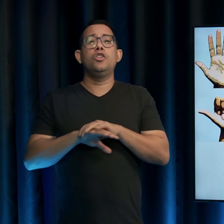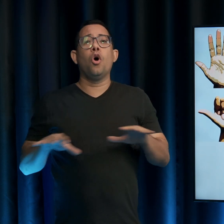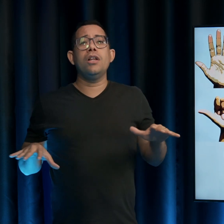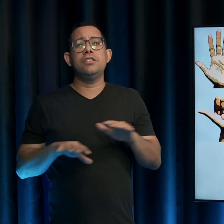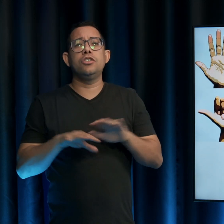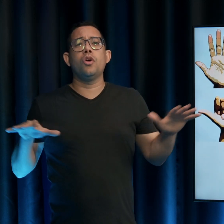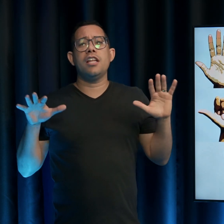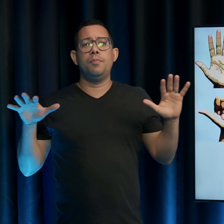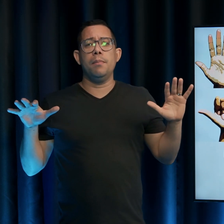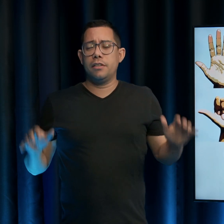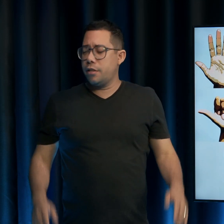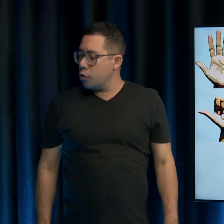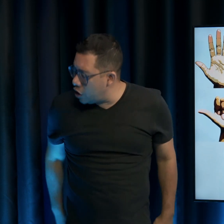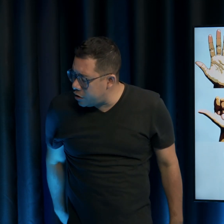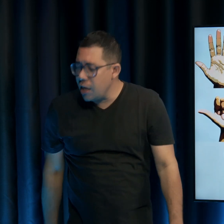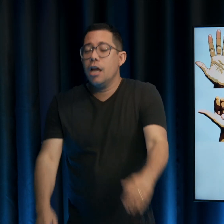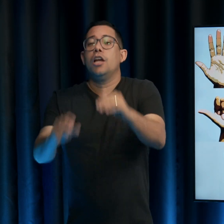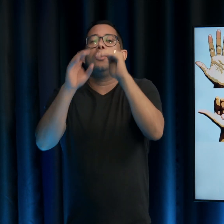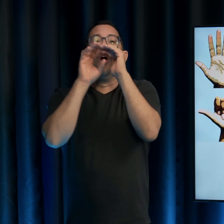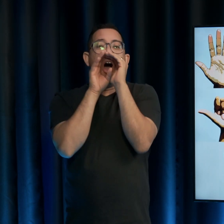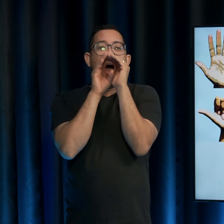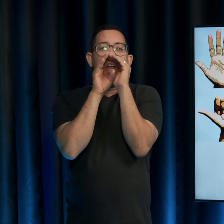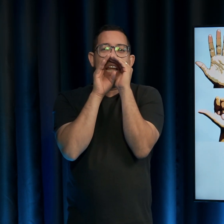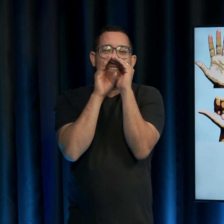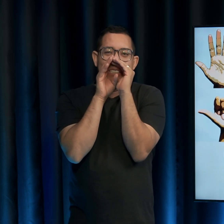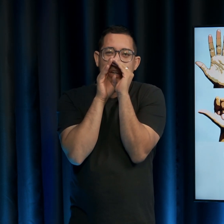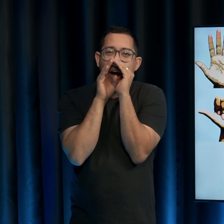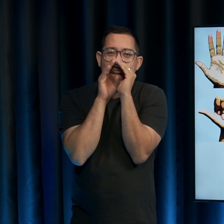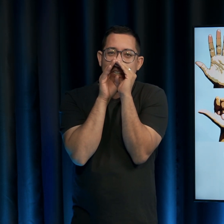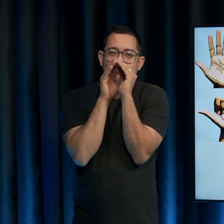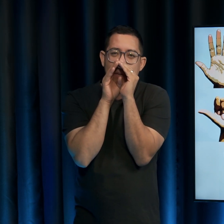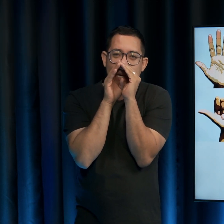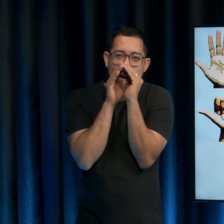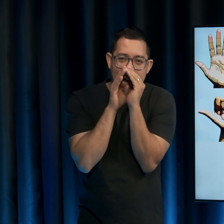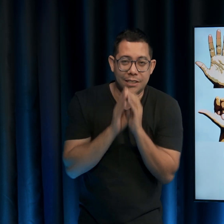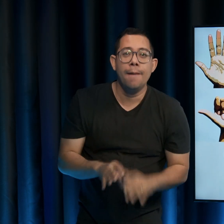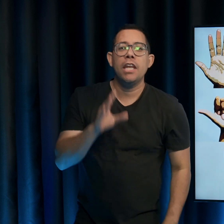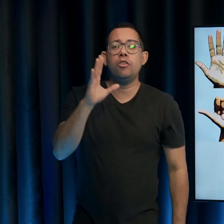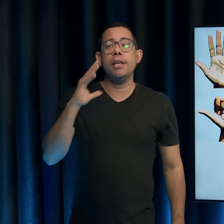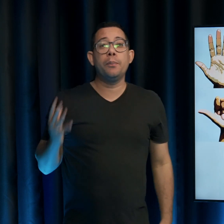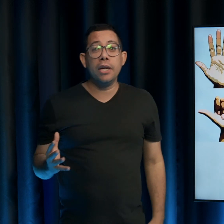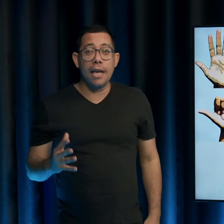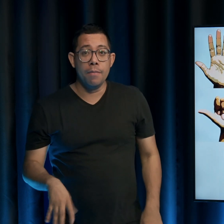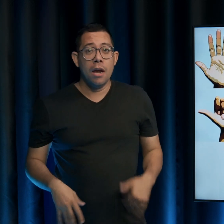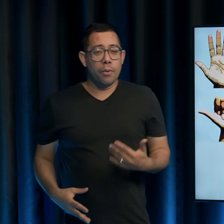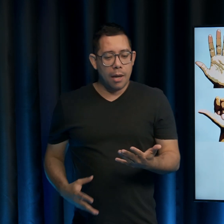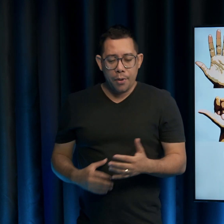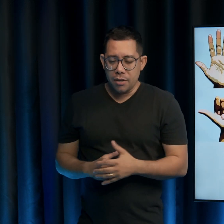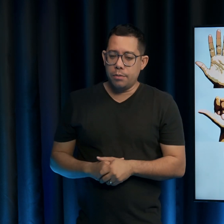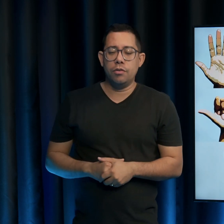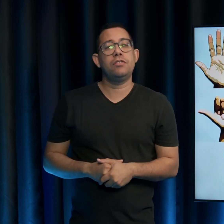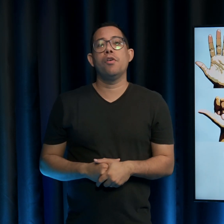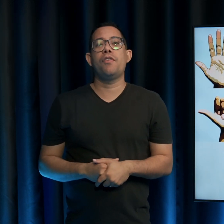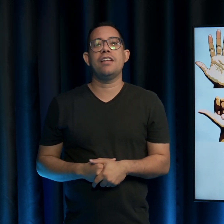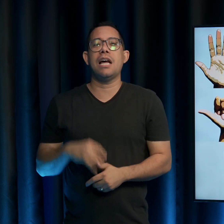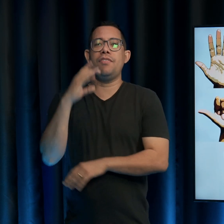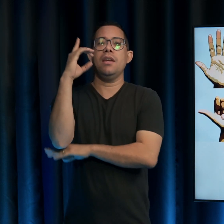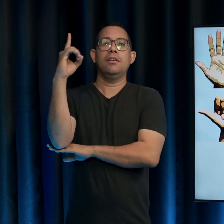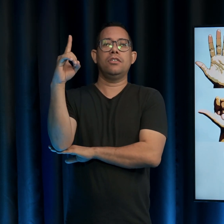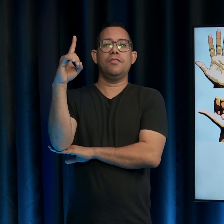todas as histórias bíblicas. Eu disse todas as histórias bíblicas. Isso mesmo, por quê? Porque, por exemplo, se você for falar de Davi, então você faz o sinal